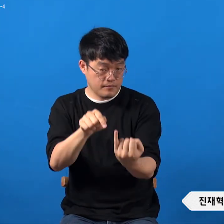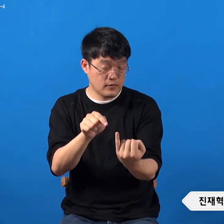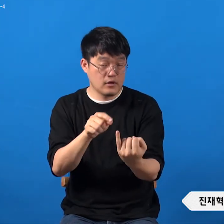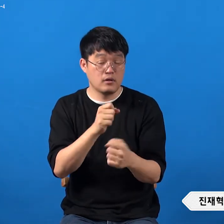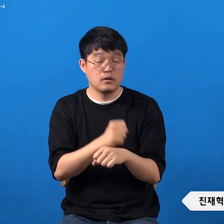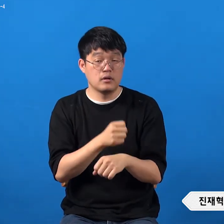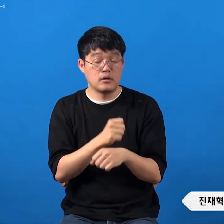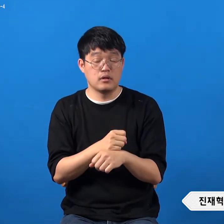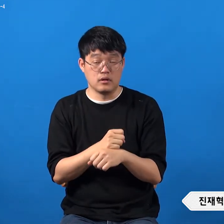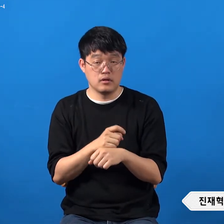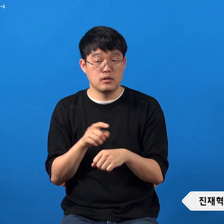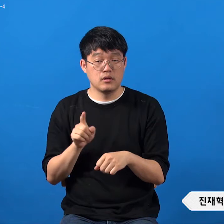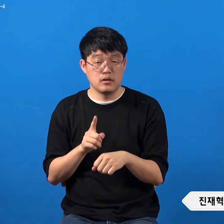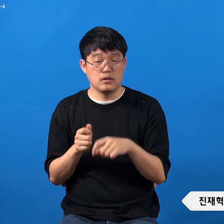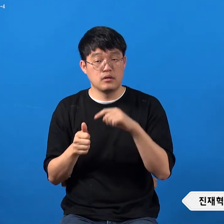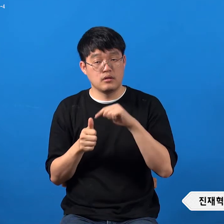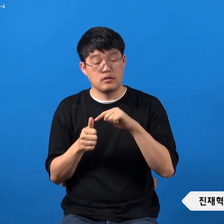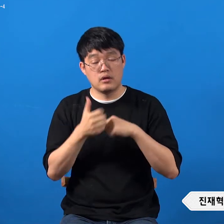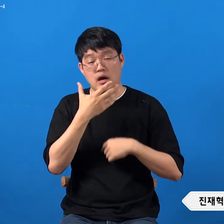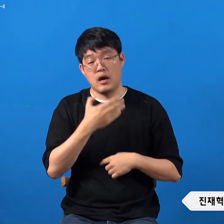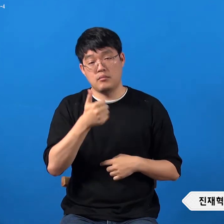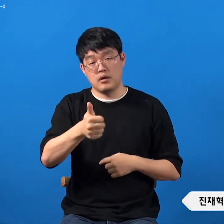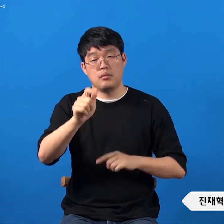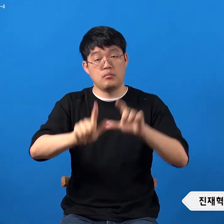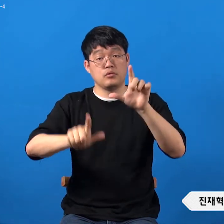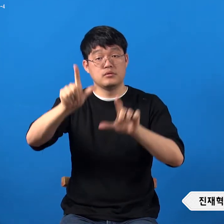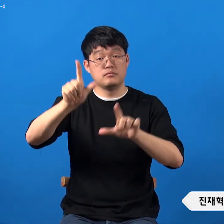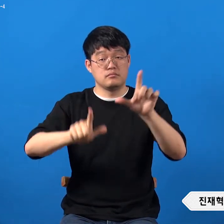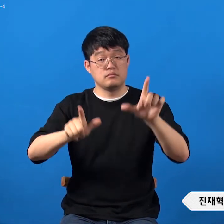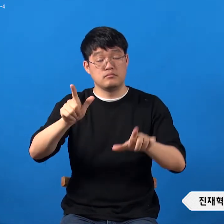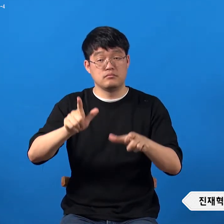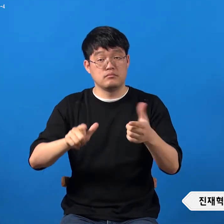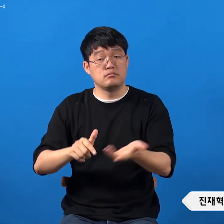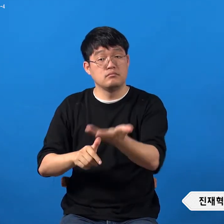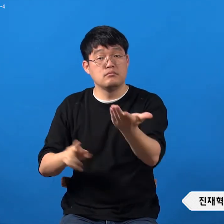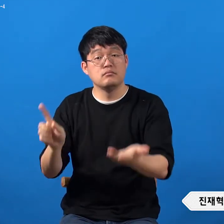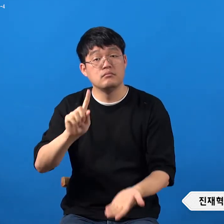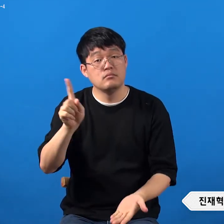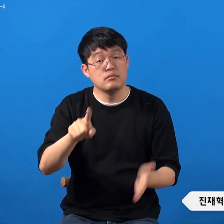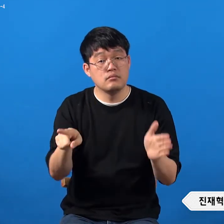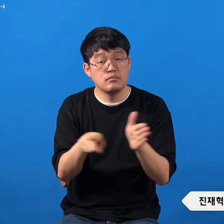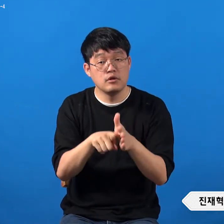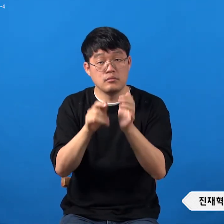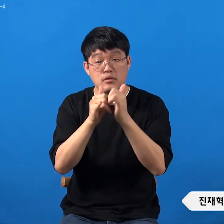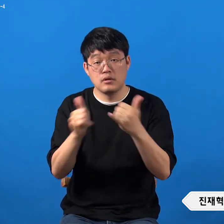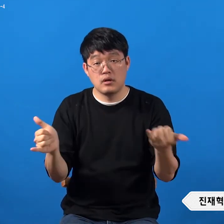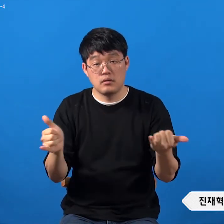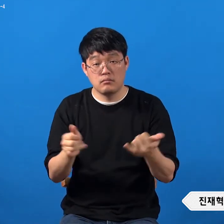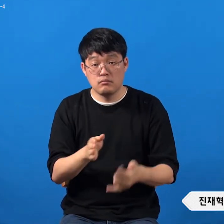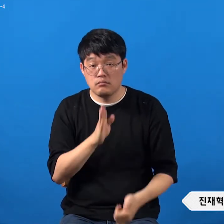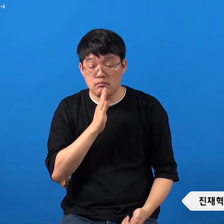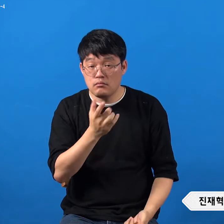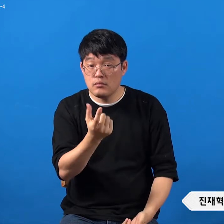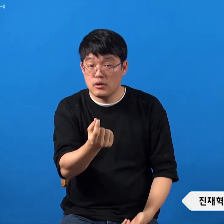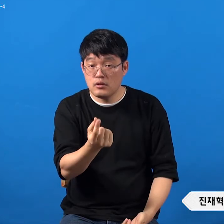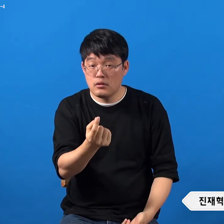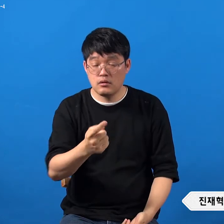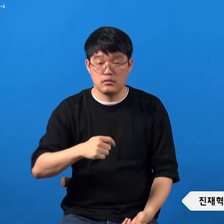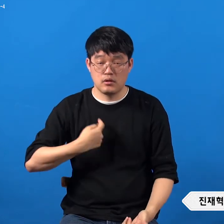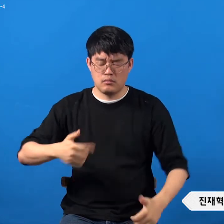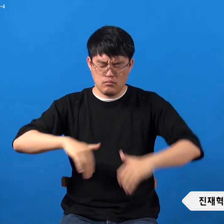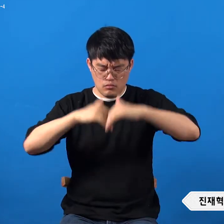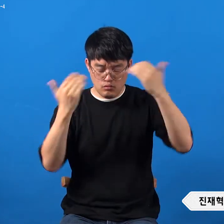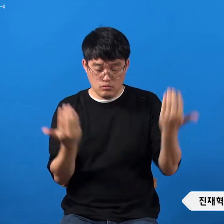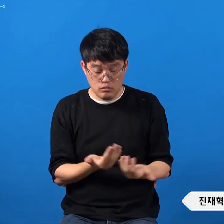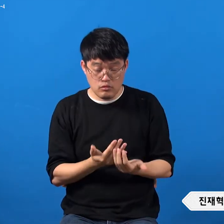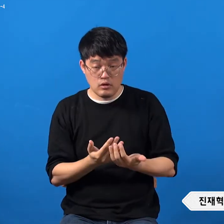이 아브라함의 모습을 보십시오. 이게 아브라함 맞습니까? 믿음의 사람, 자기의 모든 것들을 다 두고 하나님의